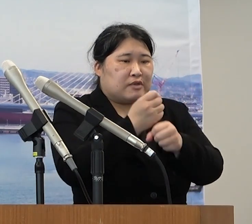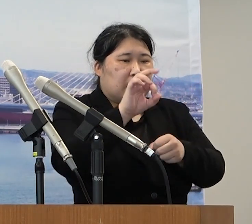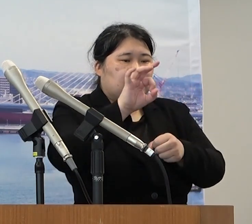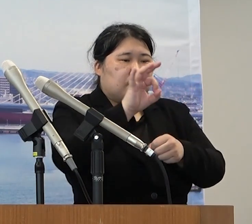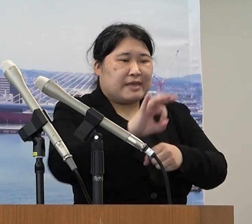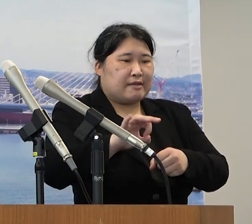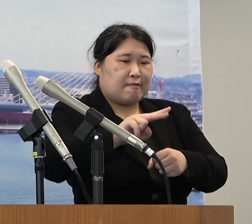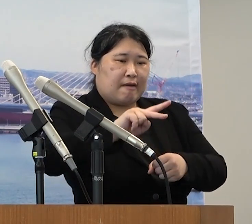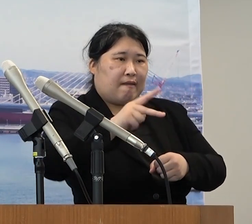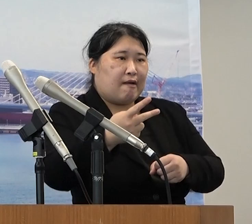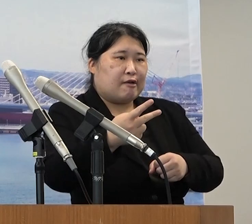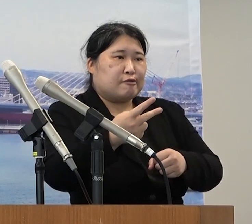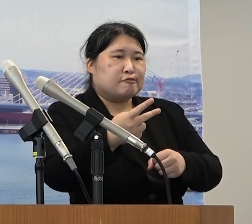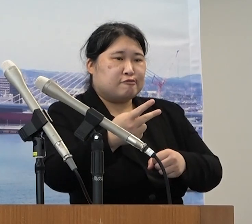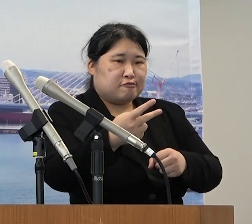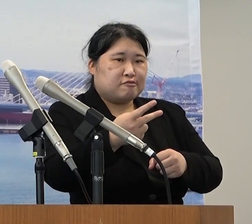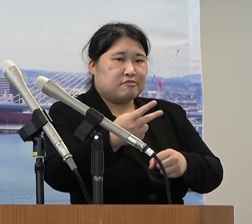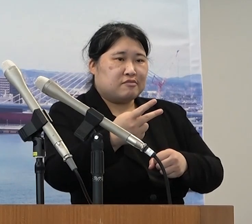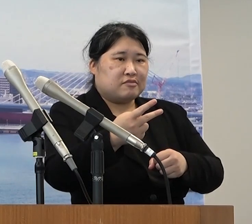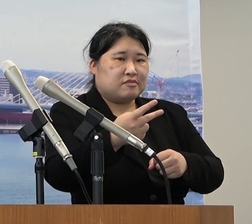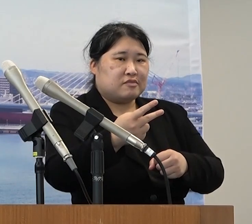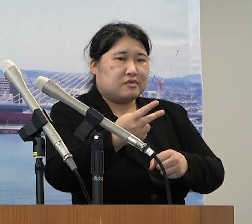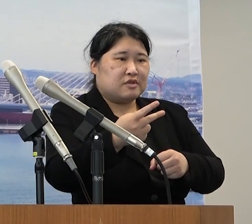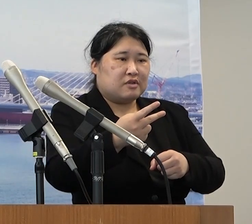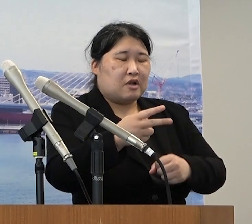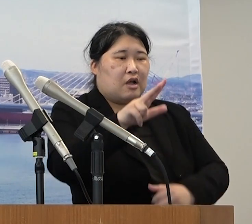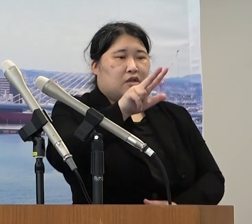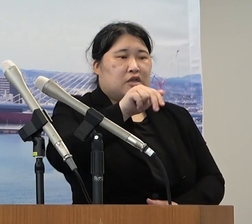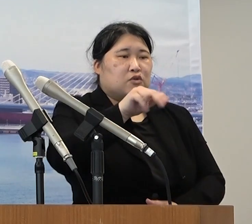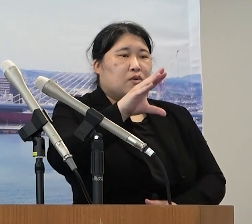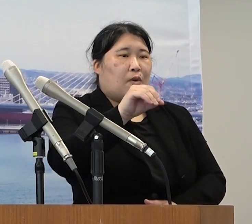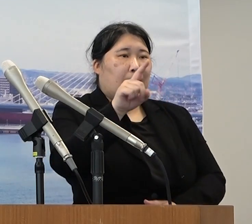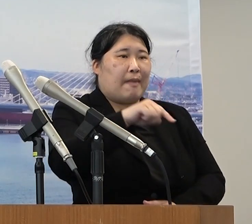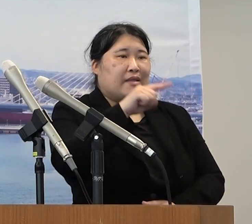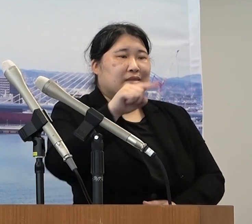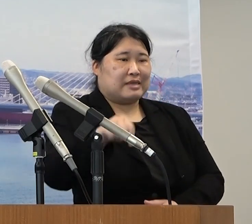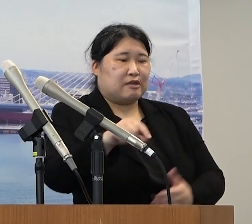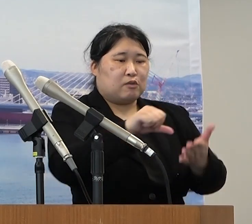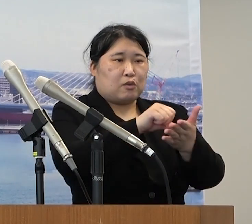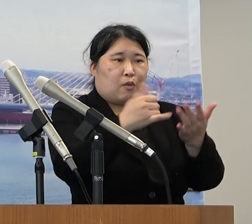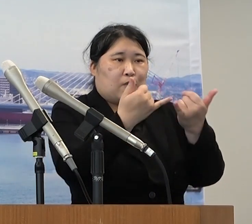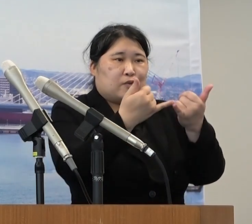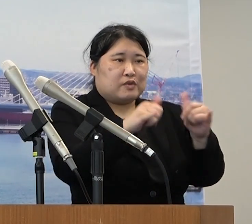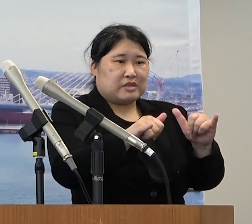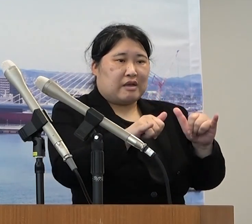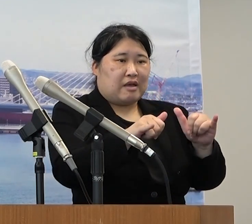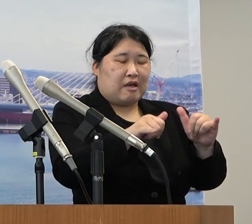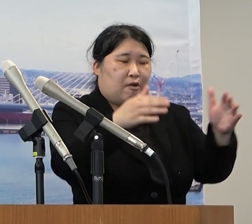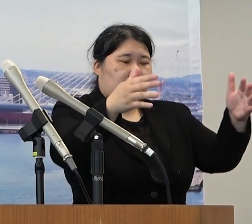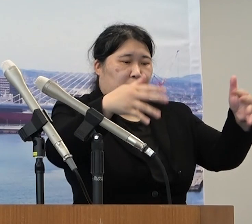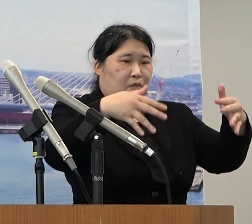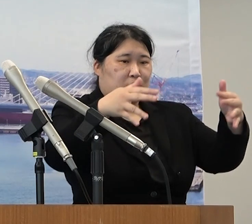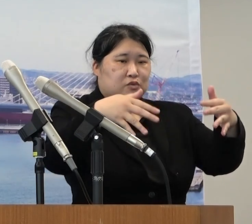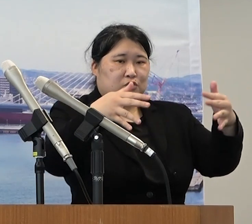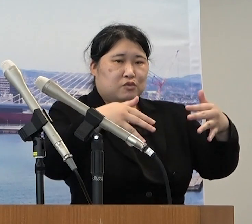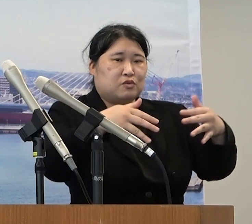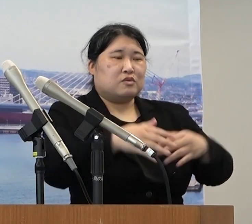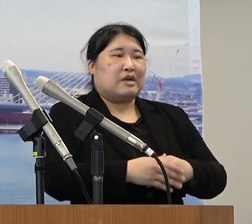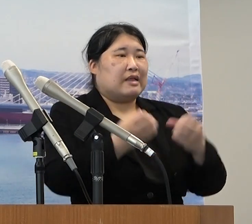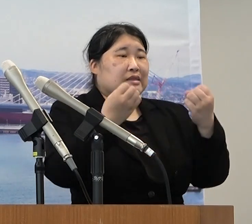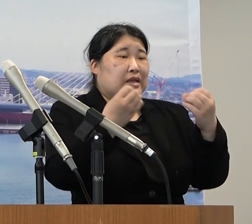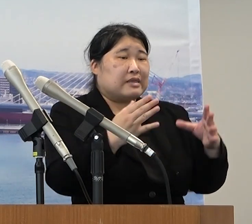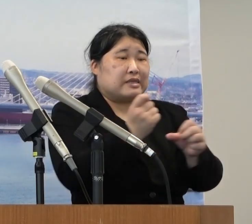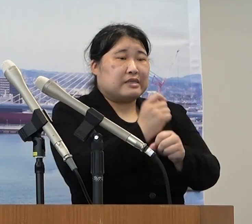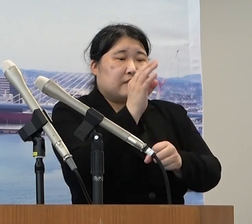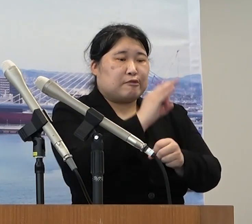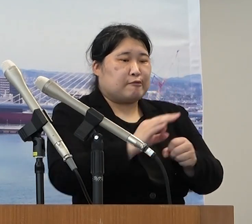イデアを約25万人のクリーマ登録クリエイターから募集、新たな作品